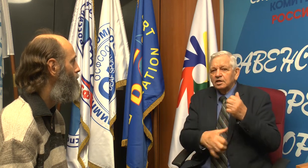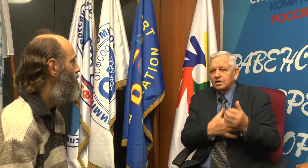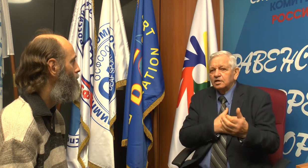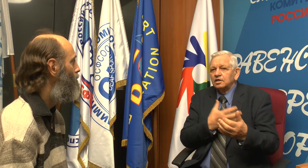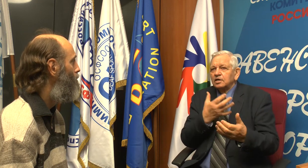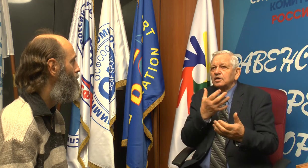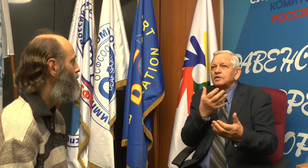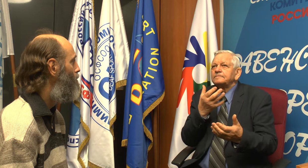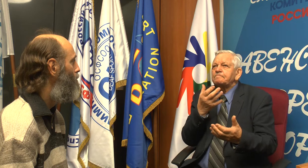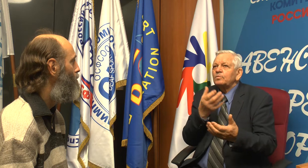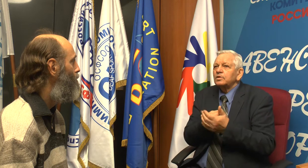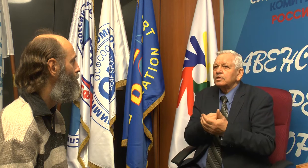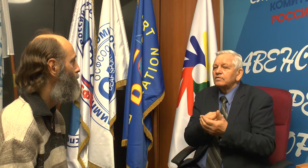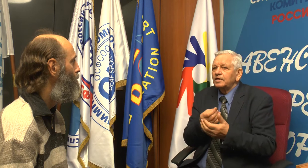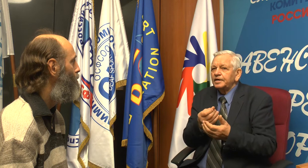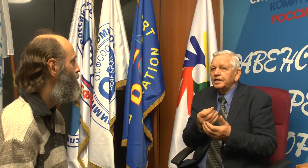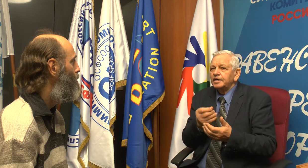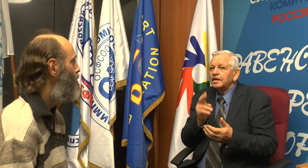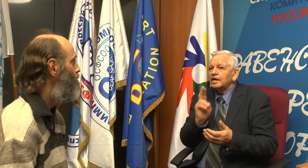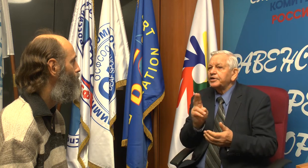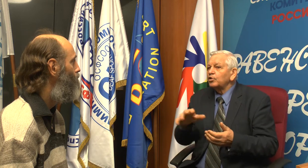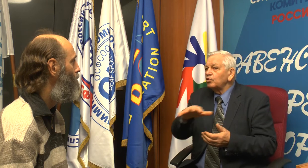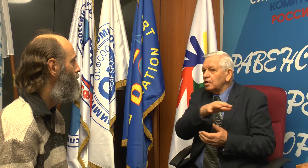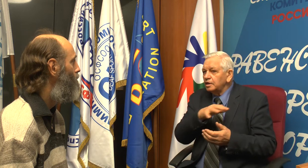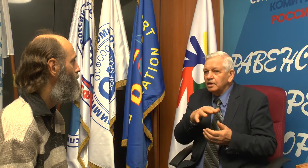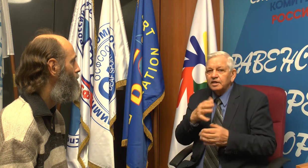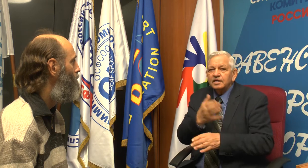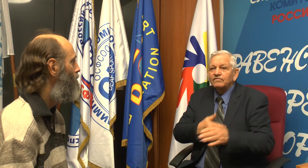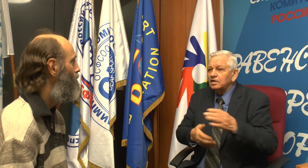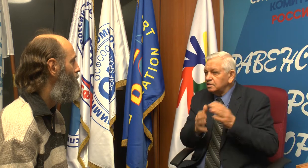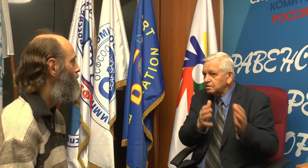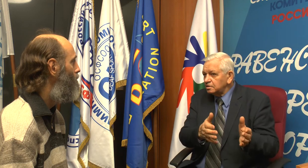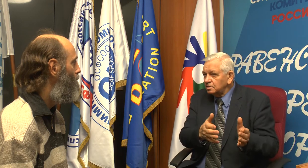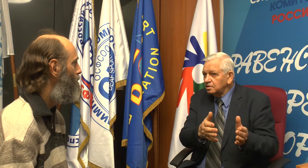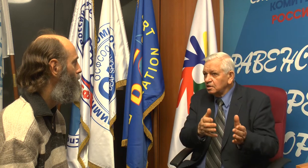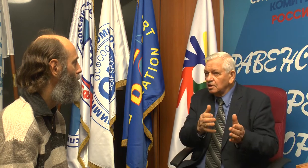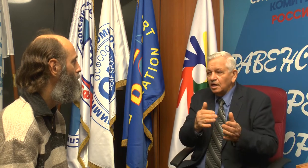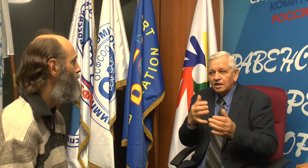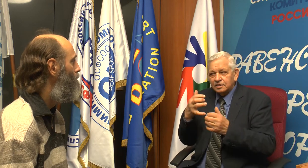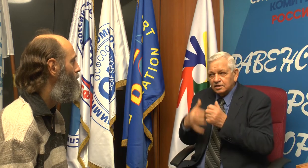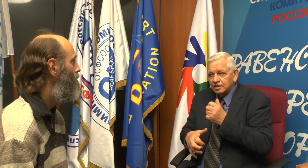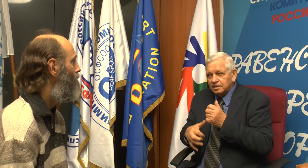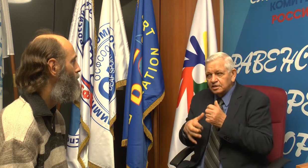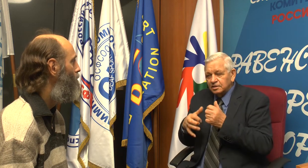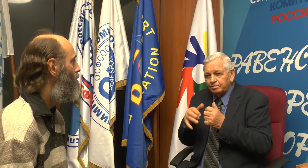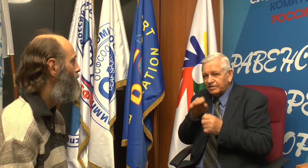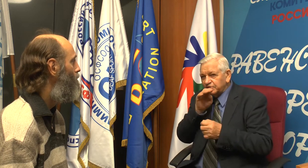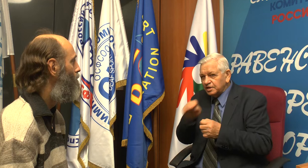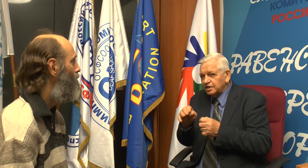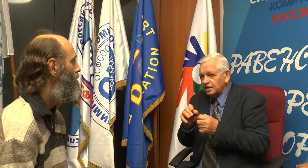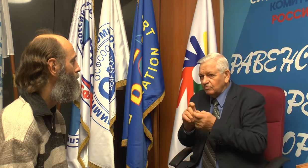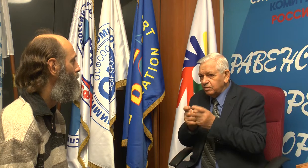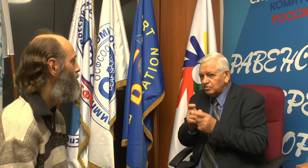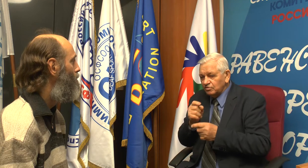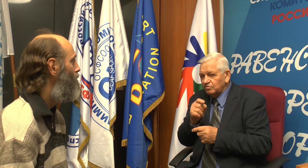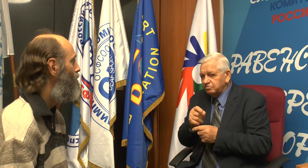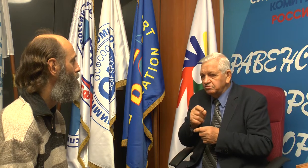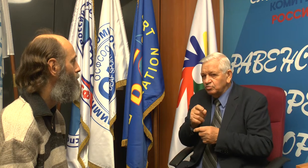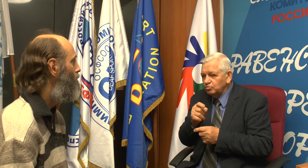Среди своей категории инвалидности, а среди профессионалов-борцов у